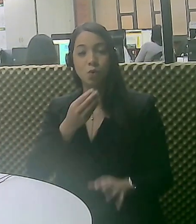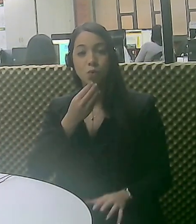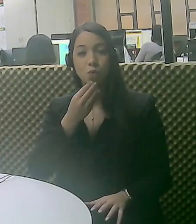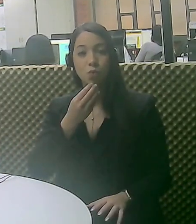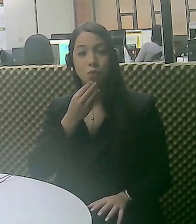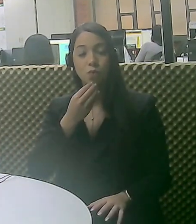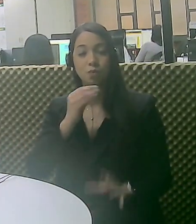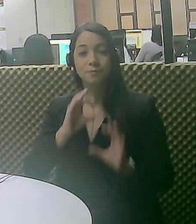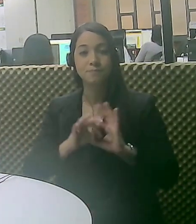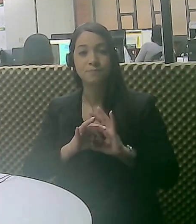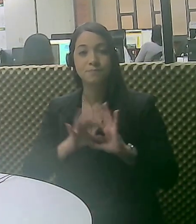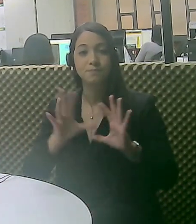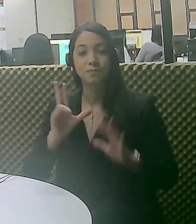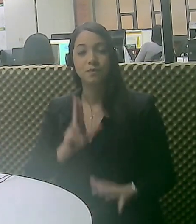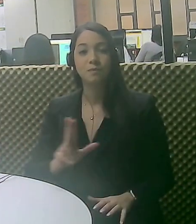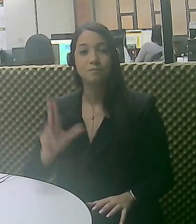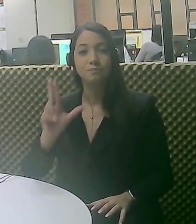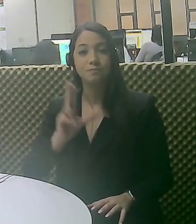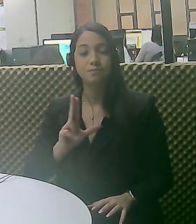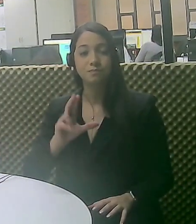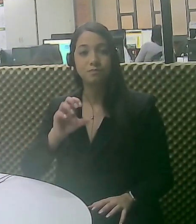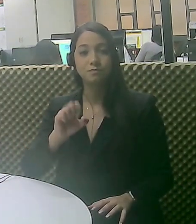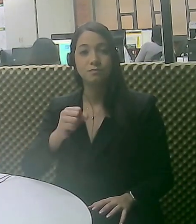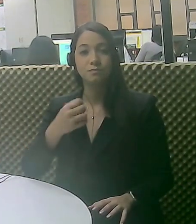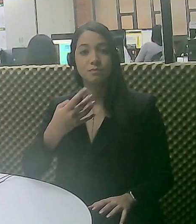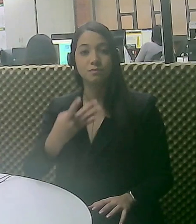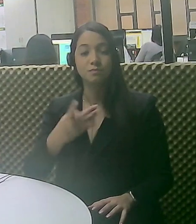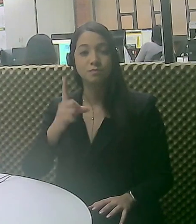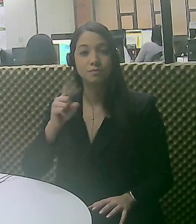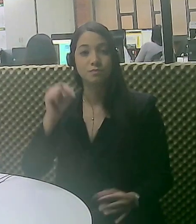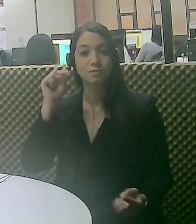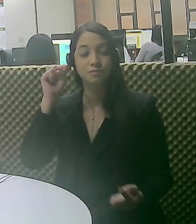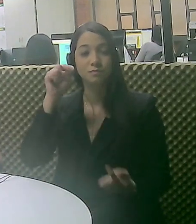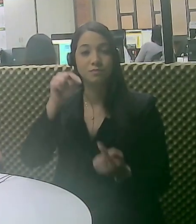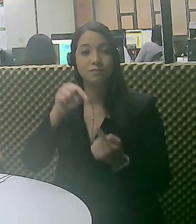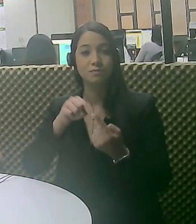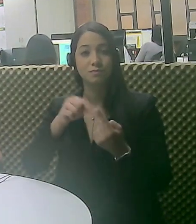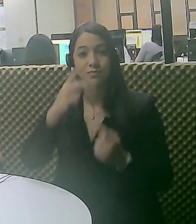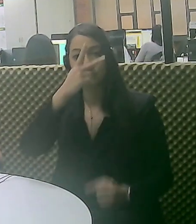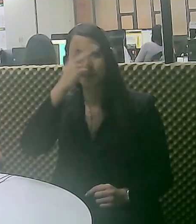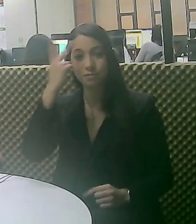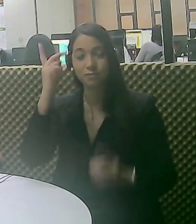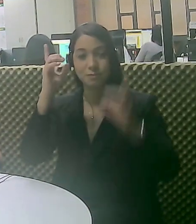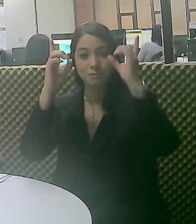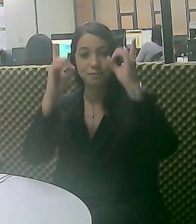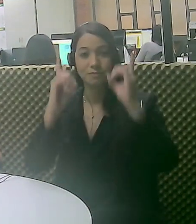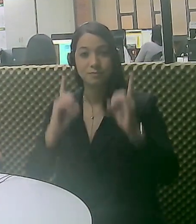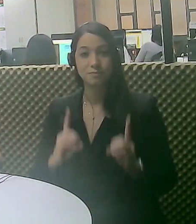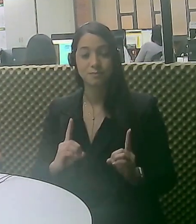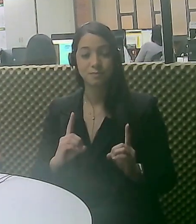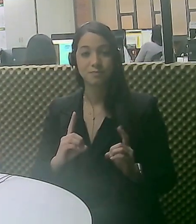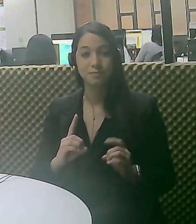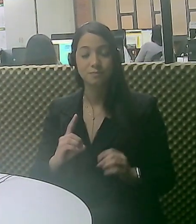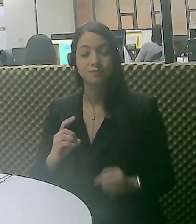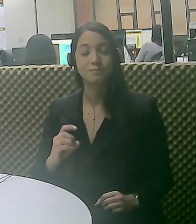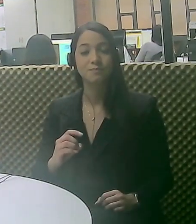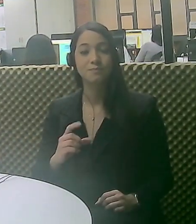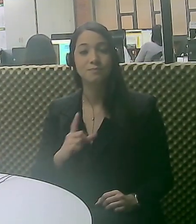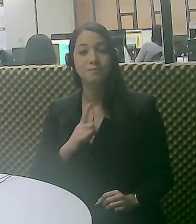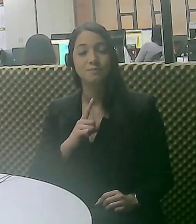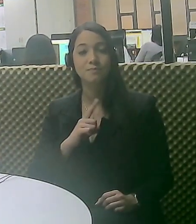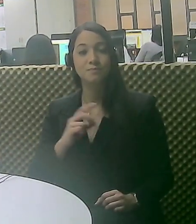oportunidades disponibilizadas em Uberlândia, 84 são destinadas a pessoas com deficiência. O número